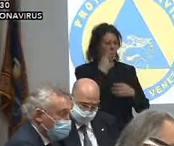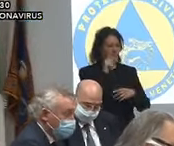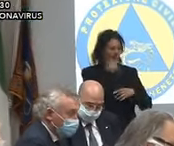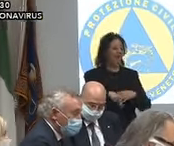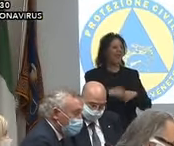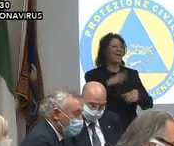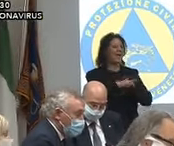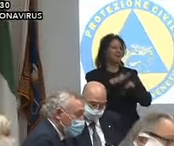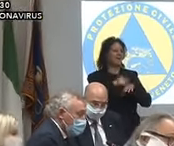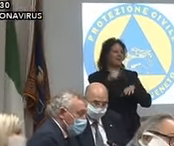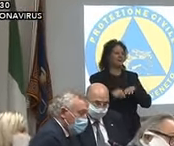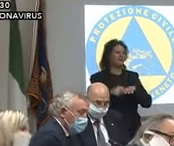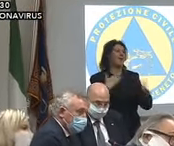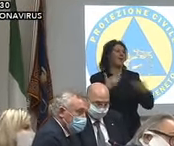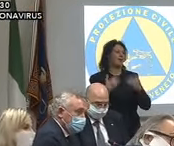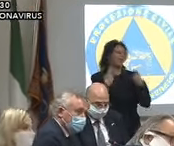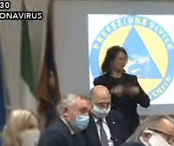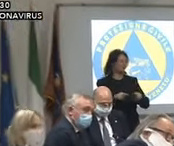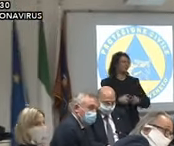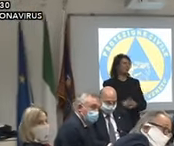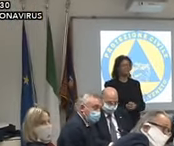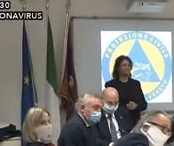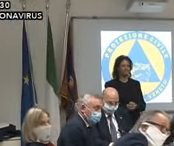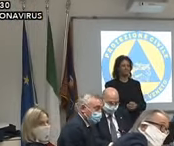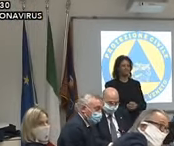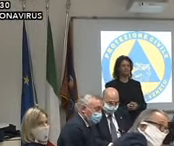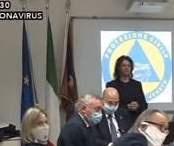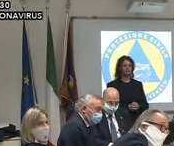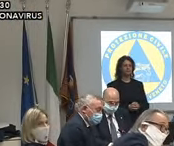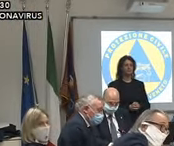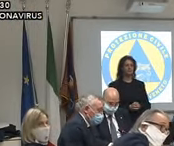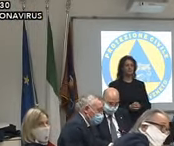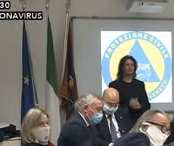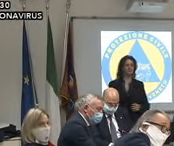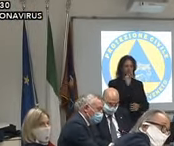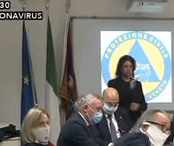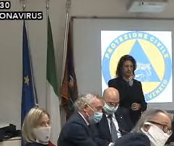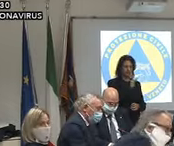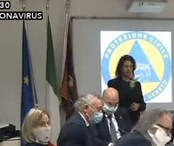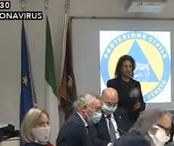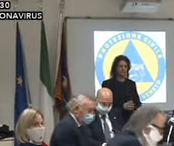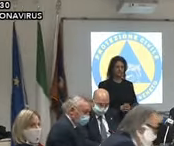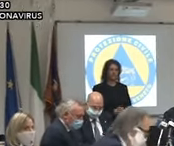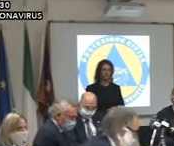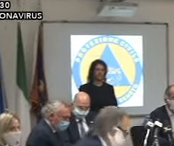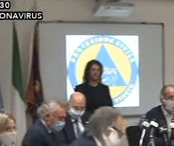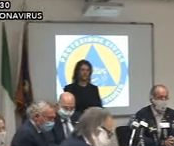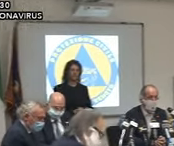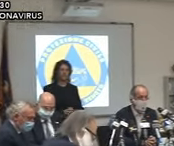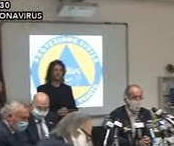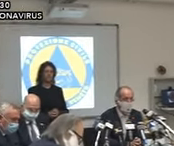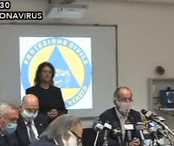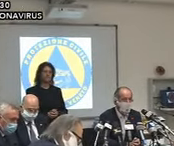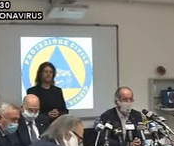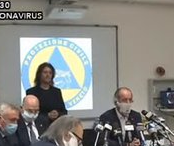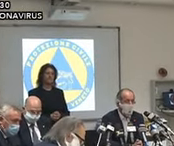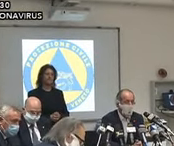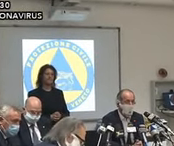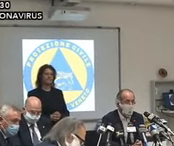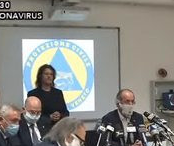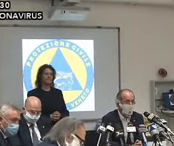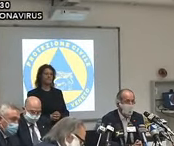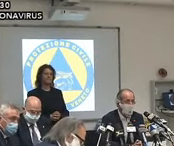esperienza. Grazie. Bene. Il collega Amalfitano, sempre del Mattino di Padova, si prepara Emiliano. Sì, volevo chiedere al